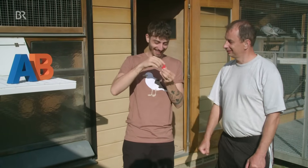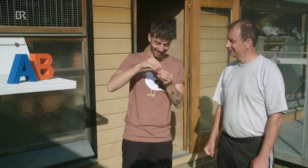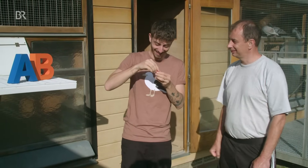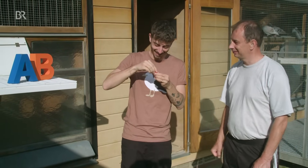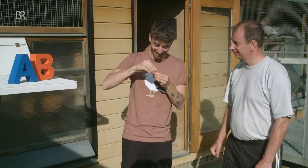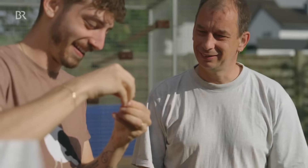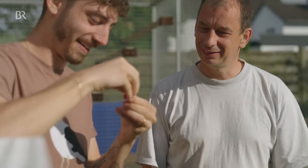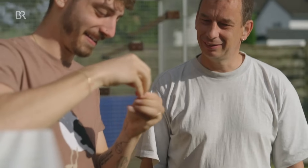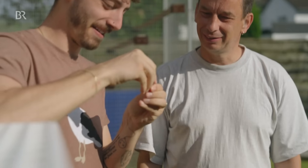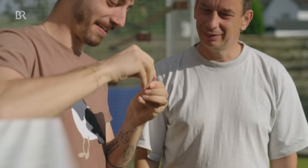Endlich!